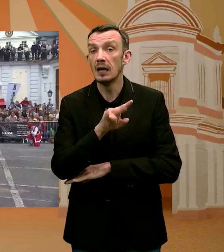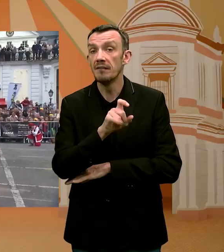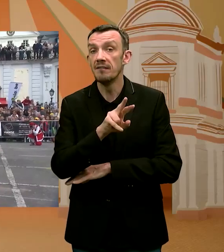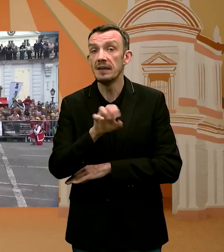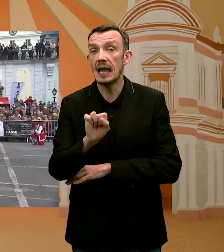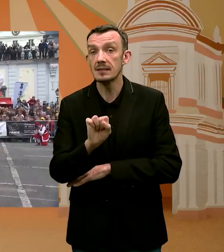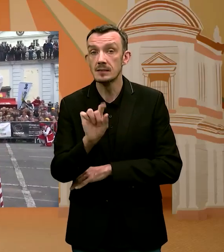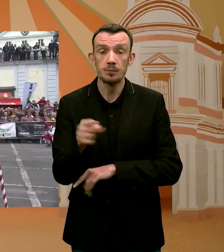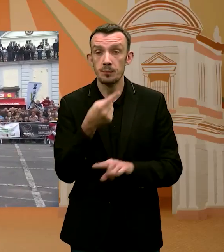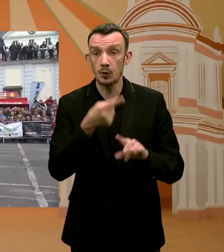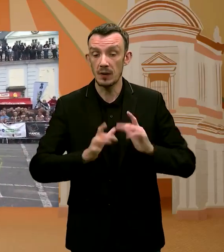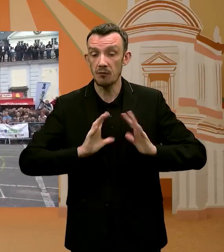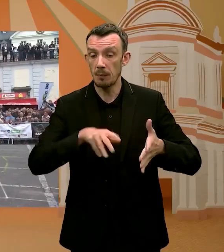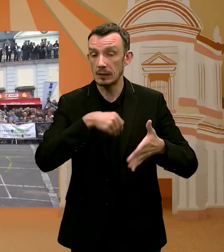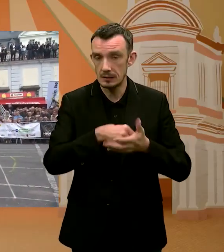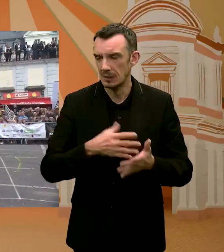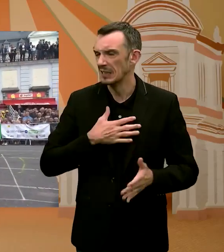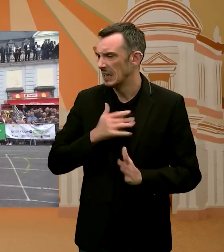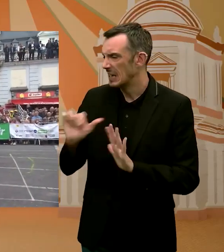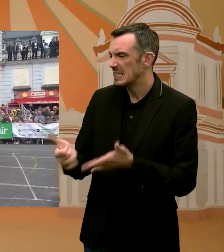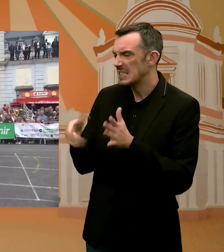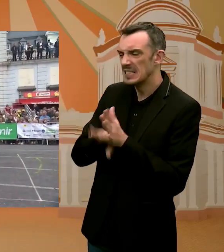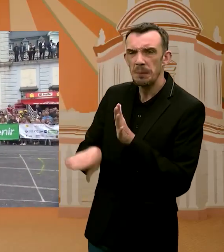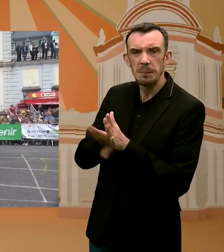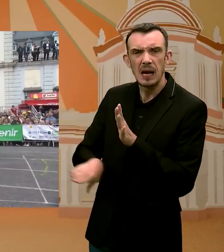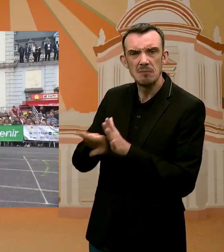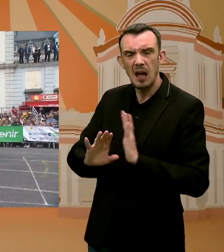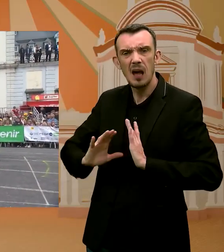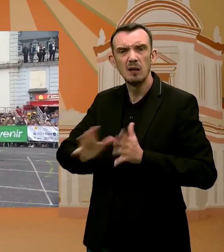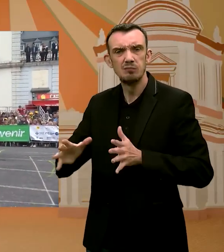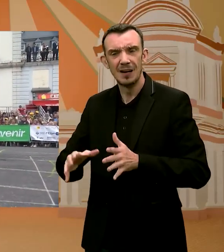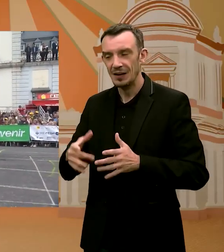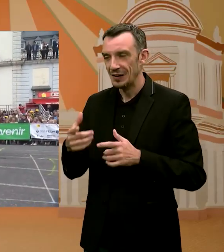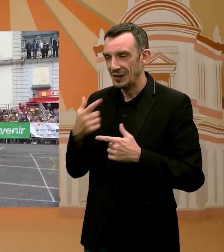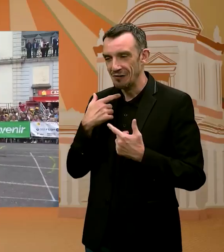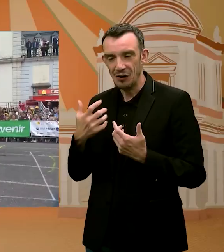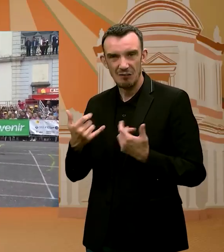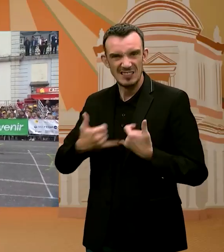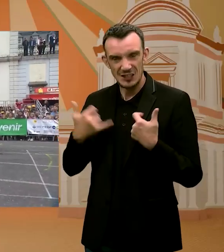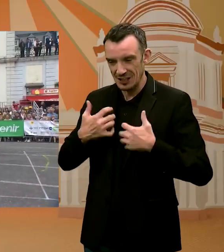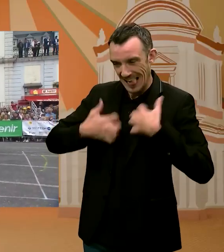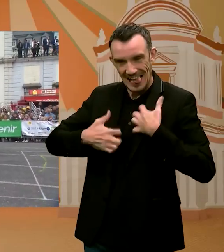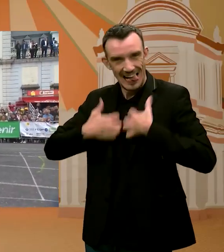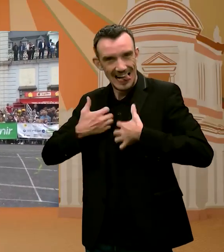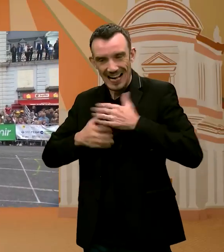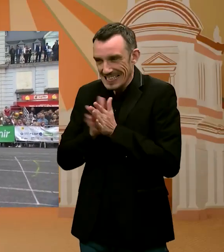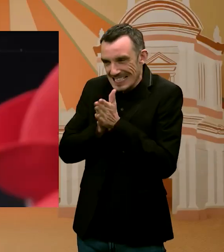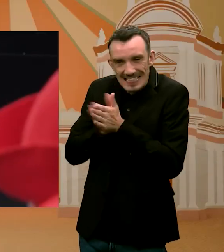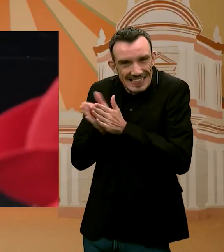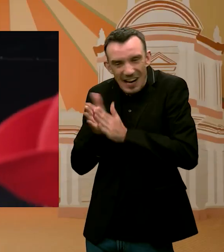des sixièmes primaires, entre autres. Et ça crée pas mal d'émulation, évidemment. Et c'est comme ça qu'on va chercher aussi